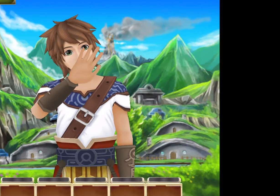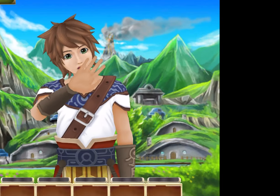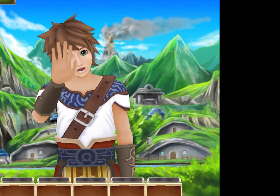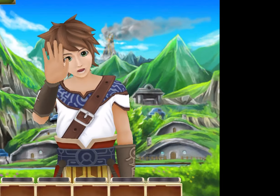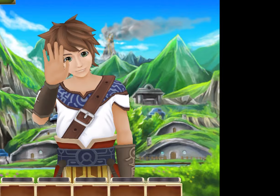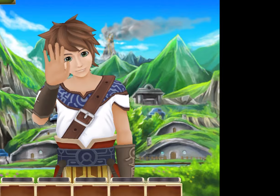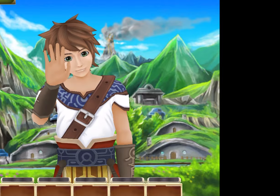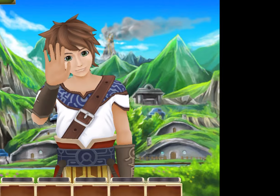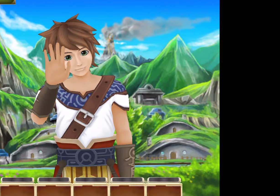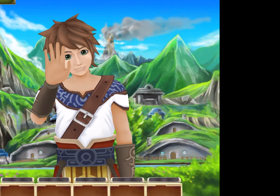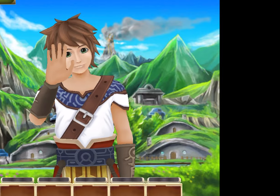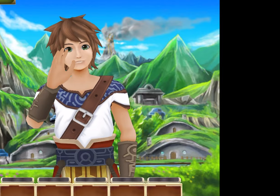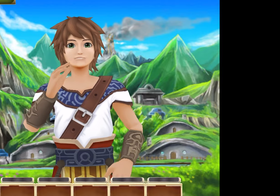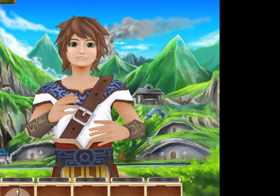さようならさようならさようなら